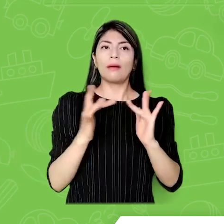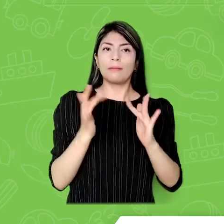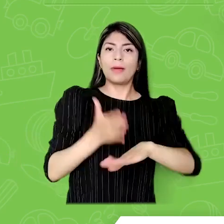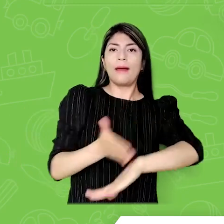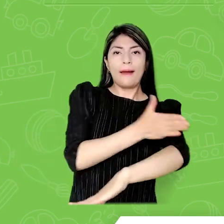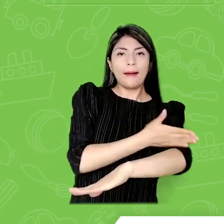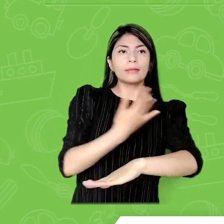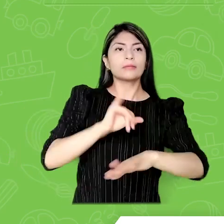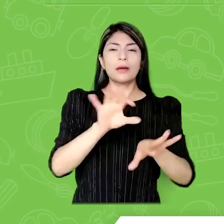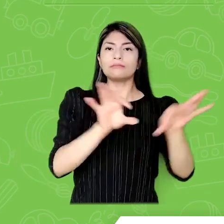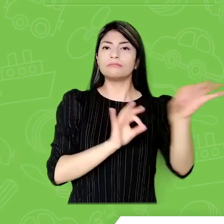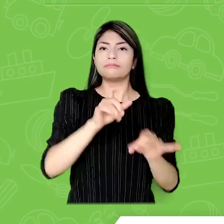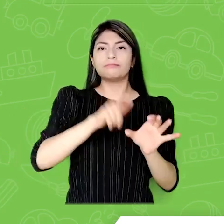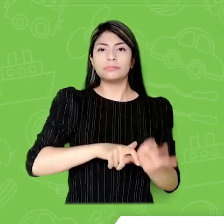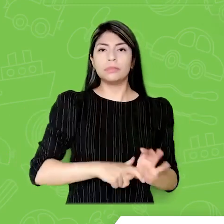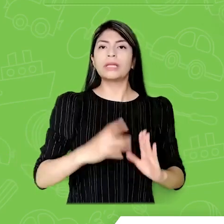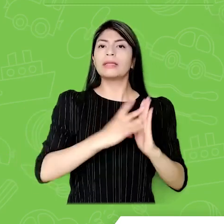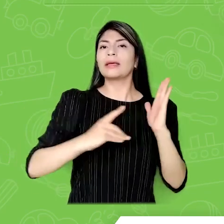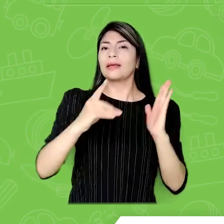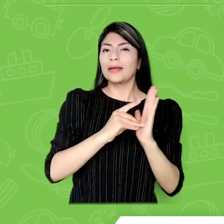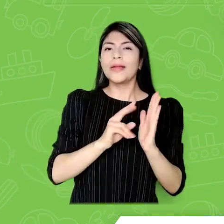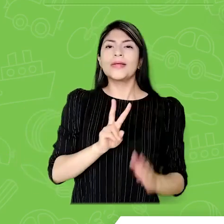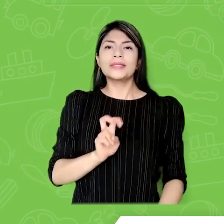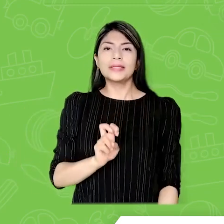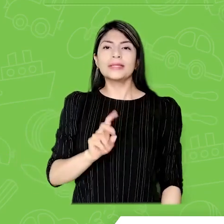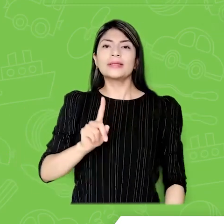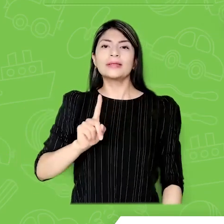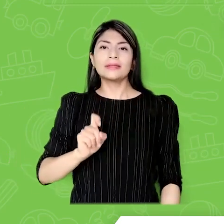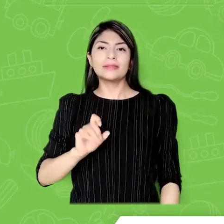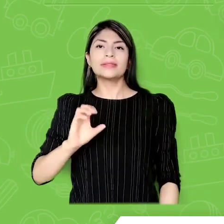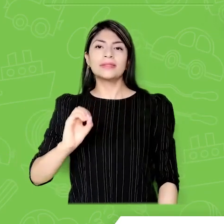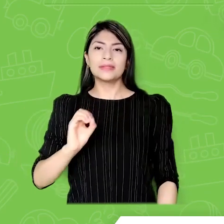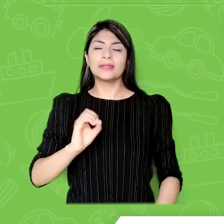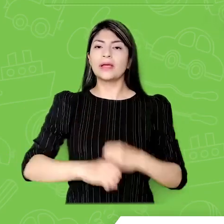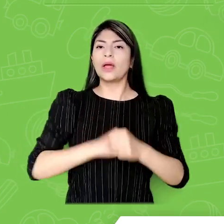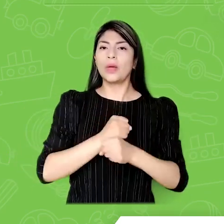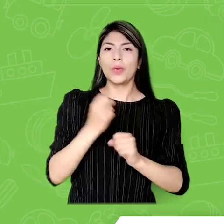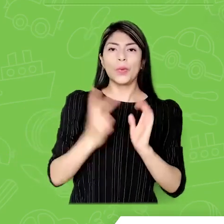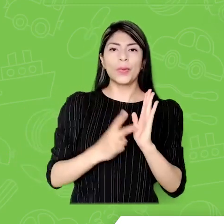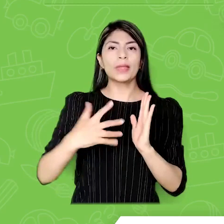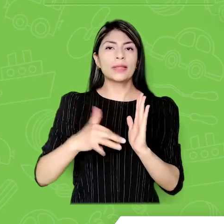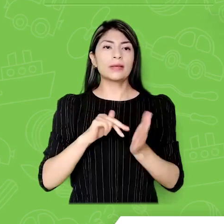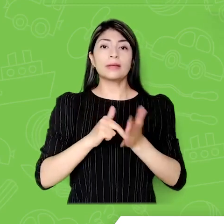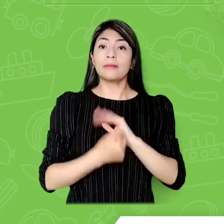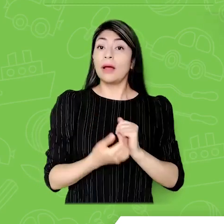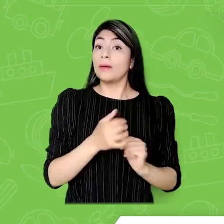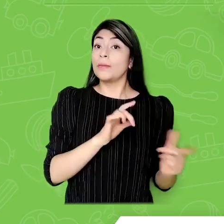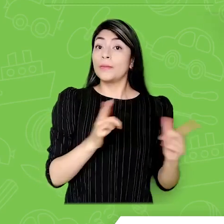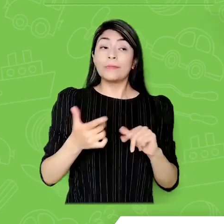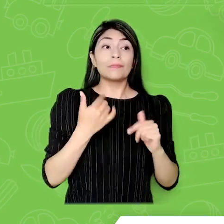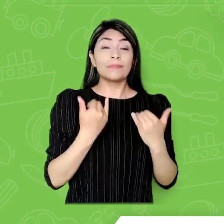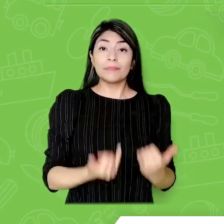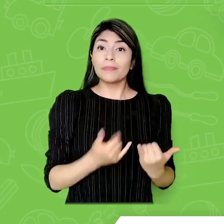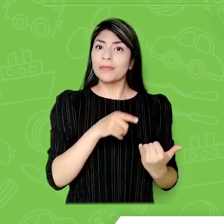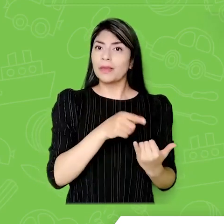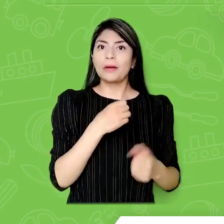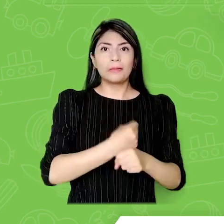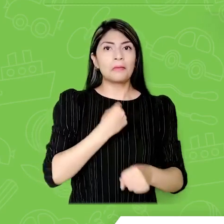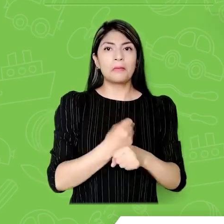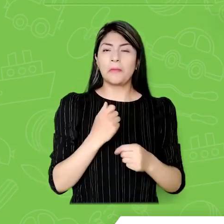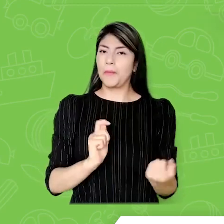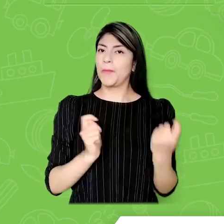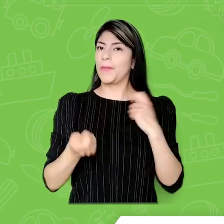Ley 770 de 2005, que desde entonces no han cambiado de empleo. Con base en esta OPEC